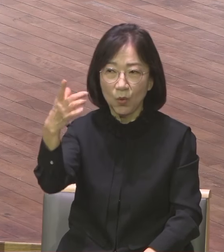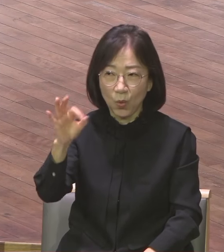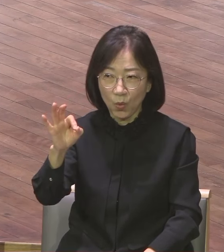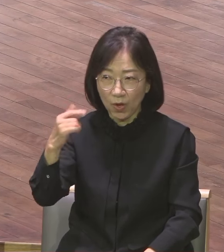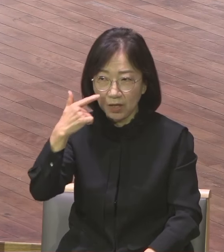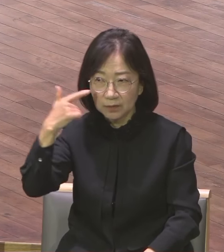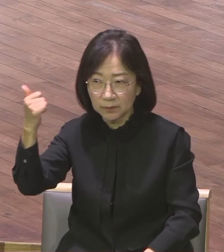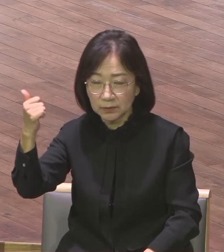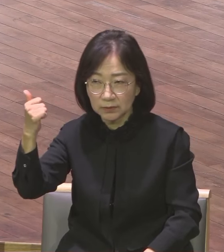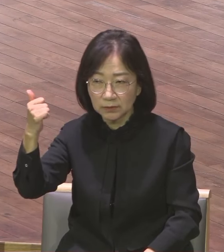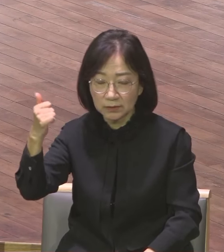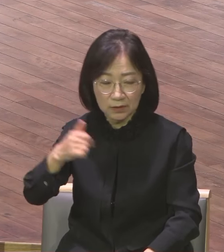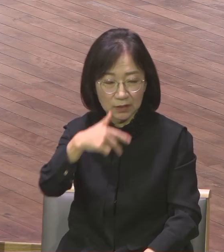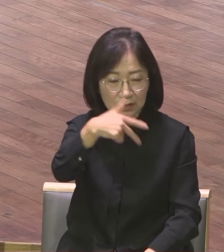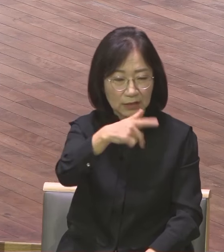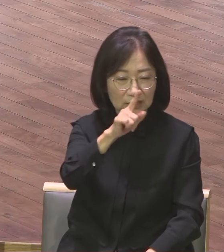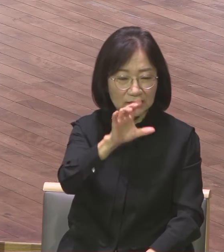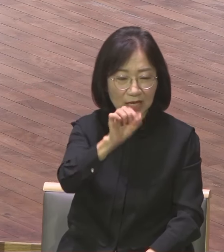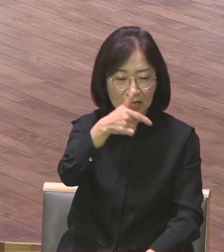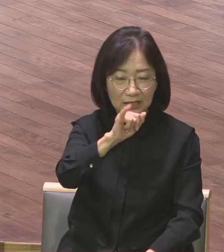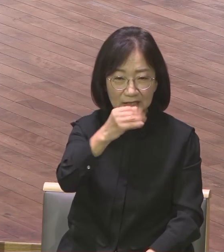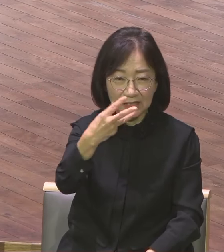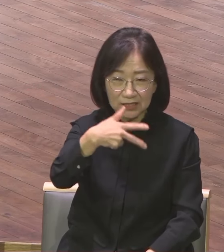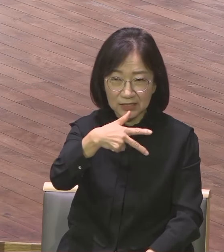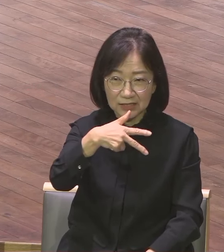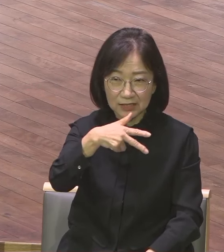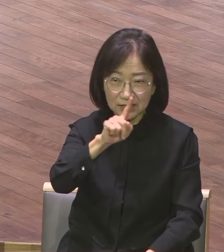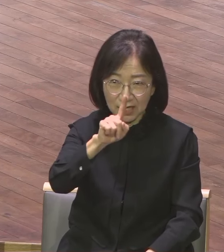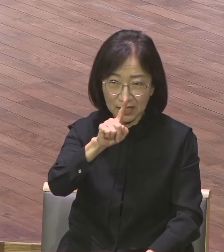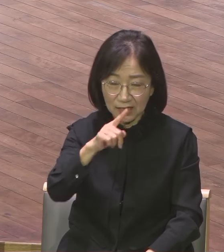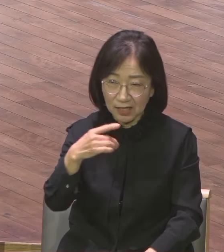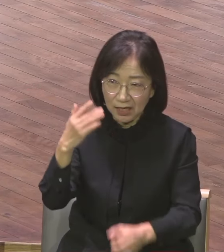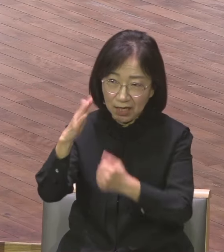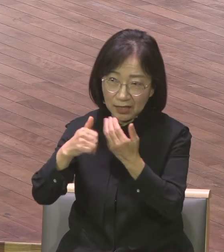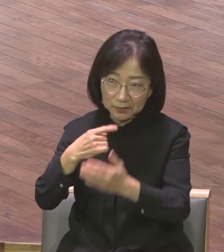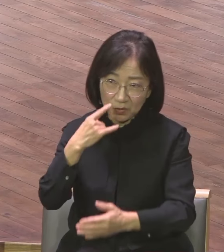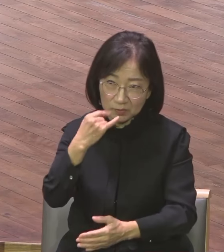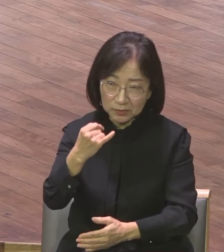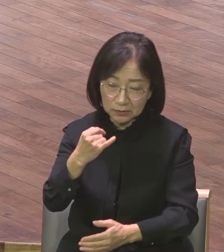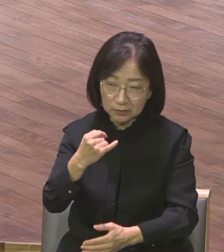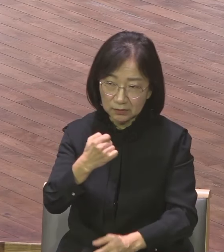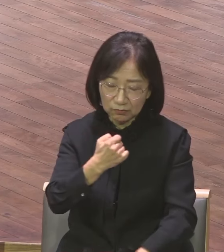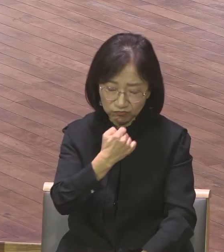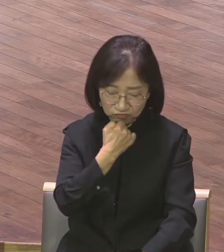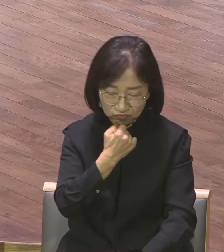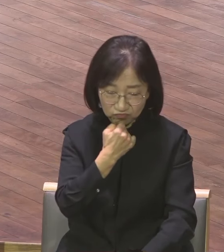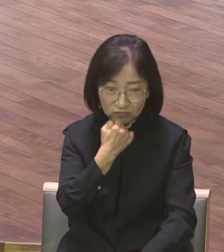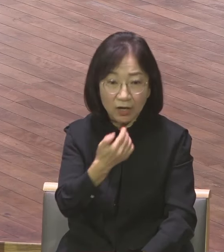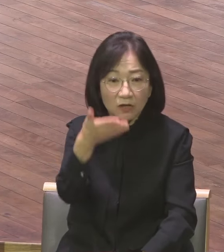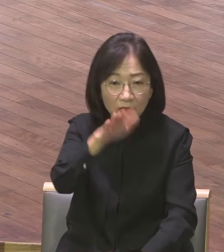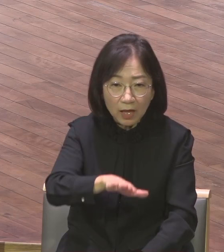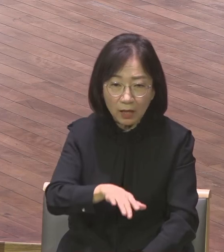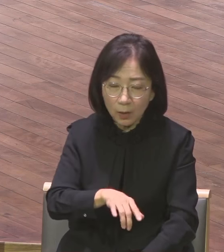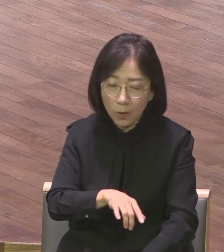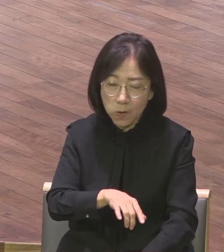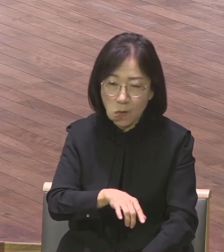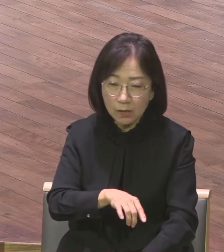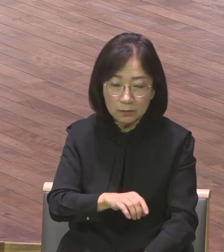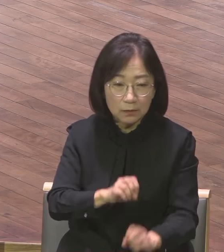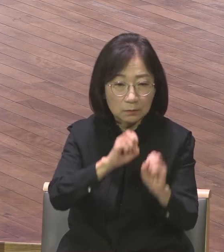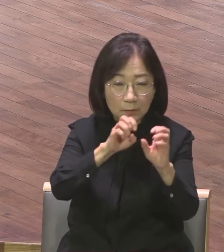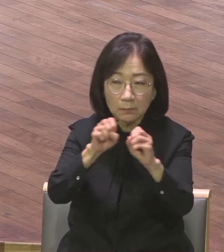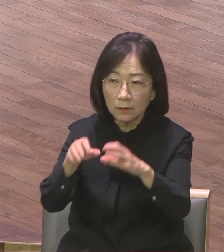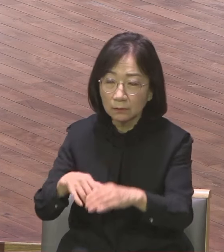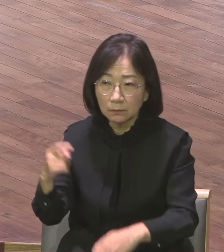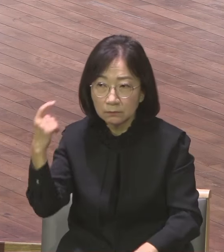그 우리가 볼 때 얼마나 웃기는 이야기입니까? 어떻게 인간이 무슨 하나님이 돼요? 근데 다 믿어요. 이 거짓령이요. 이런